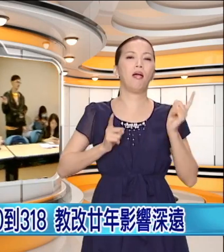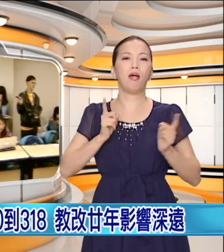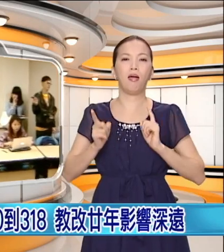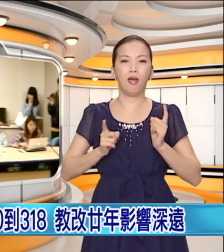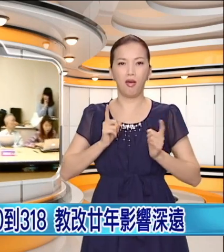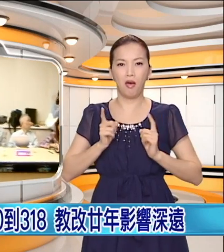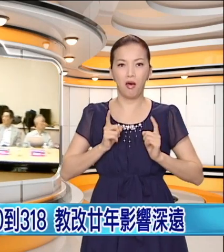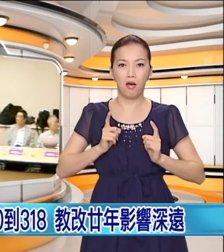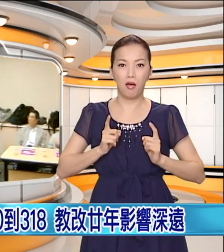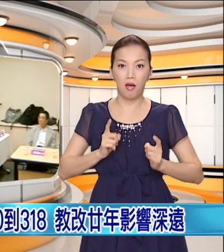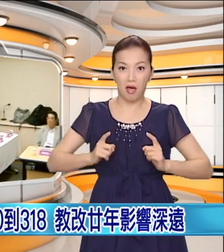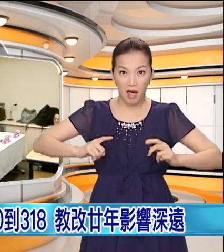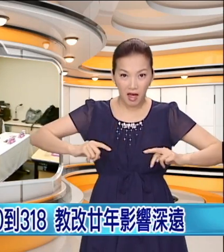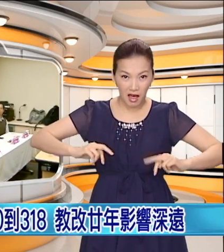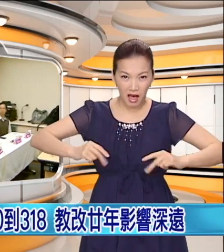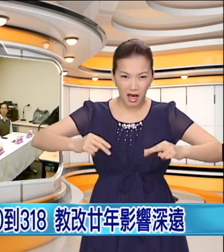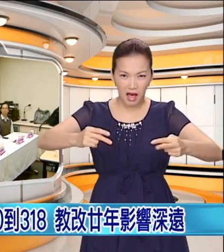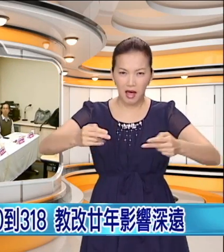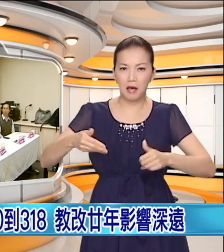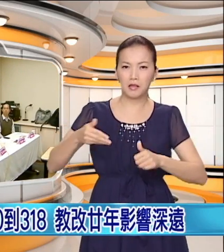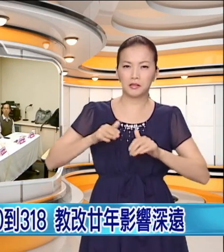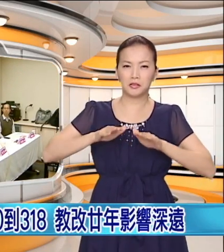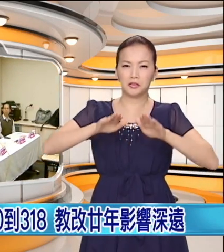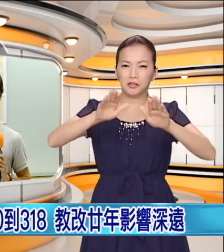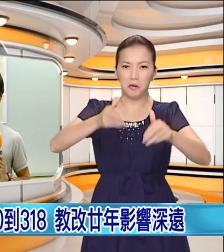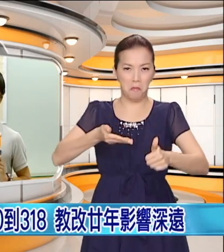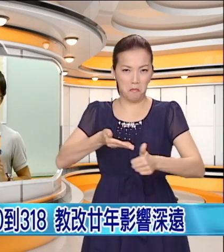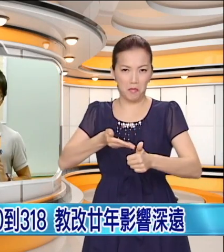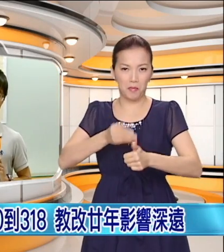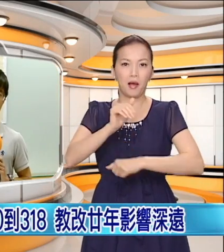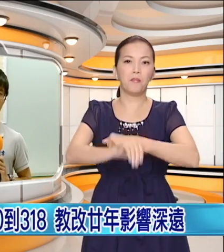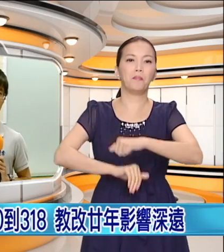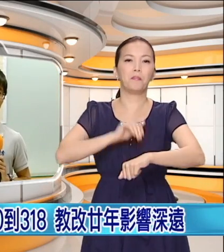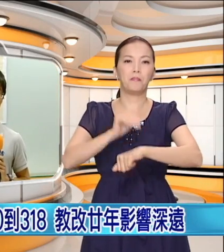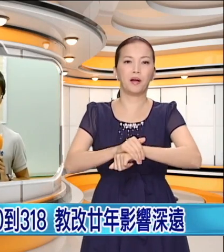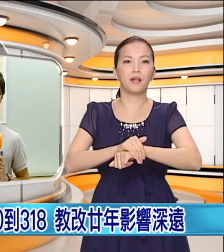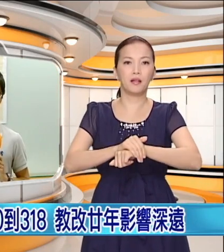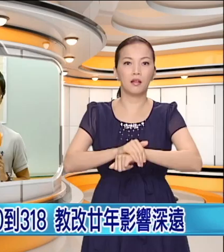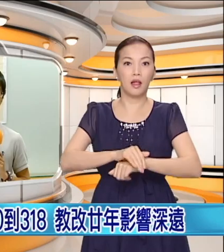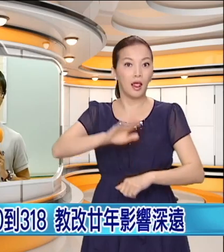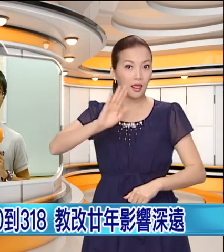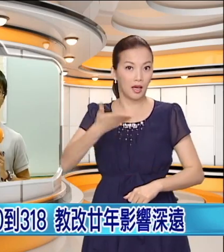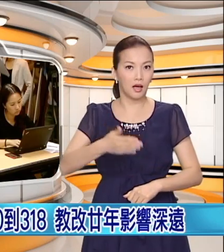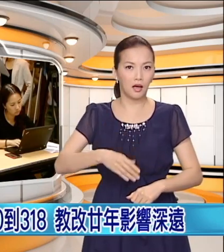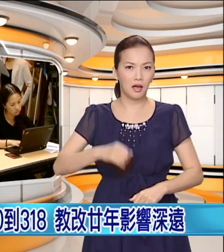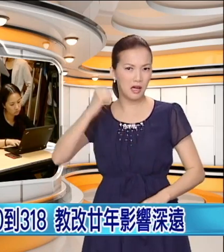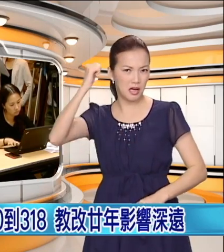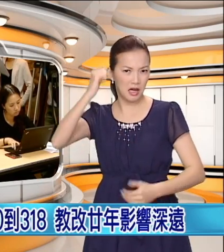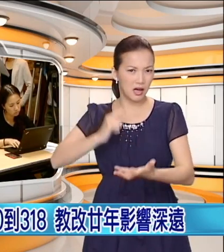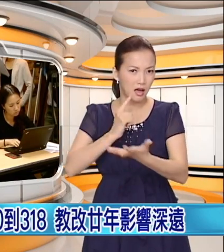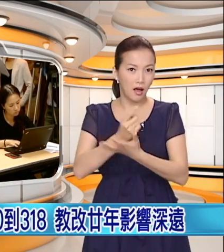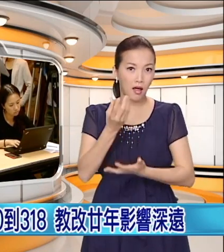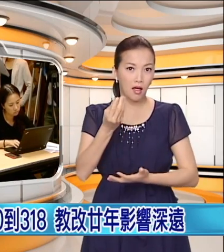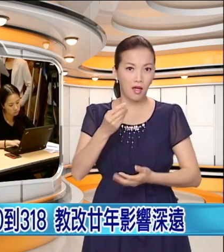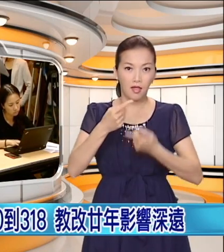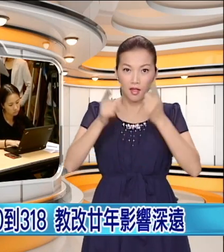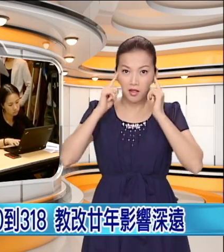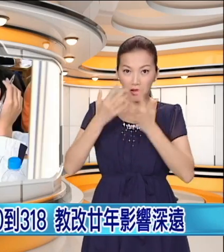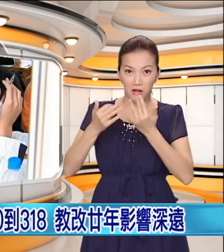代化。但是，没有参与学运的大学生则是认为，这一代年轻人接受的